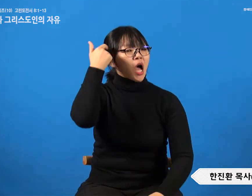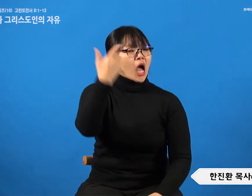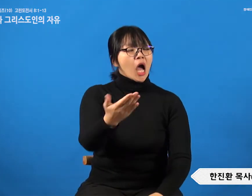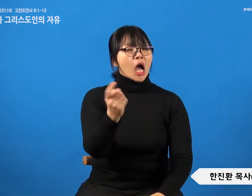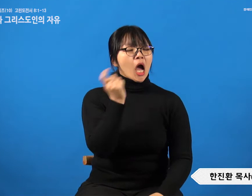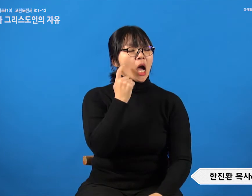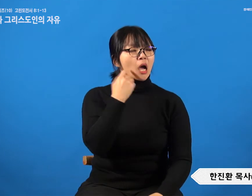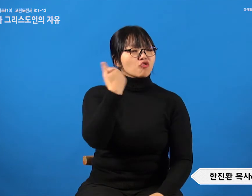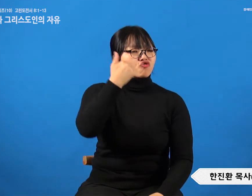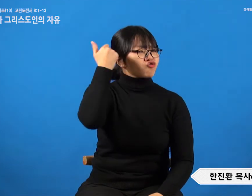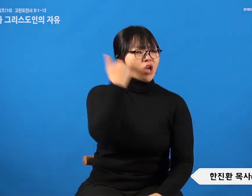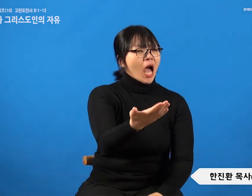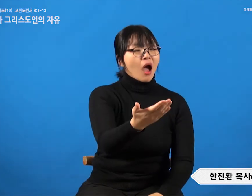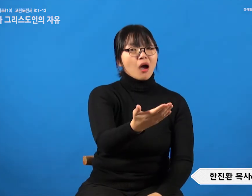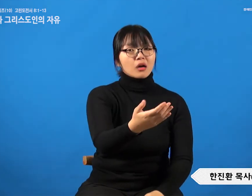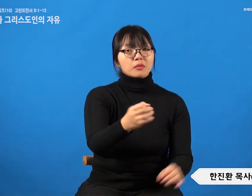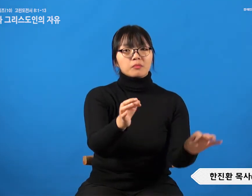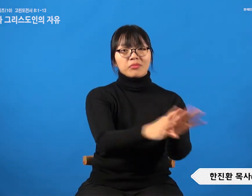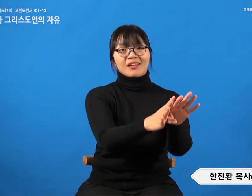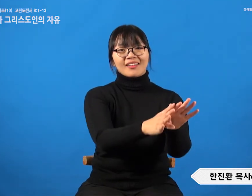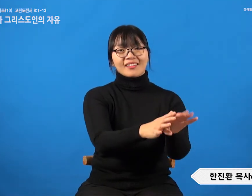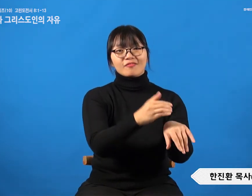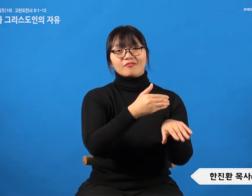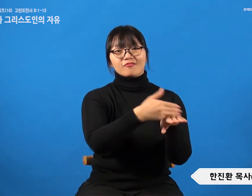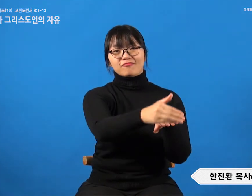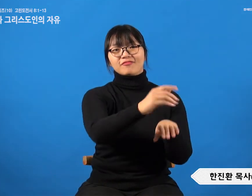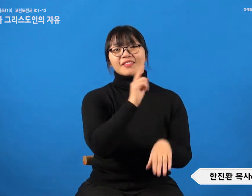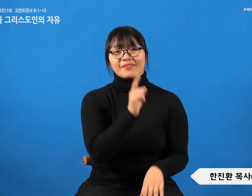하니까 끽소리도 못하고 그냥 도망쳐 버리더랍니다.